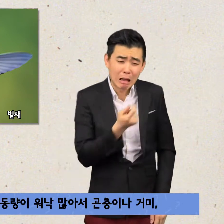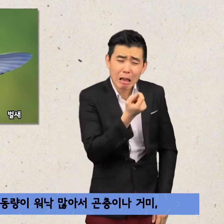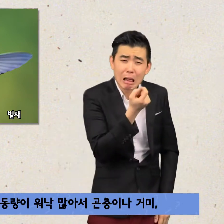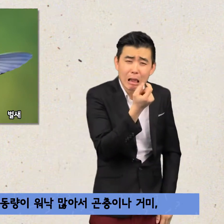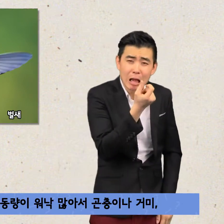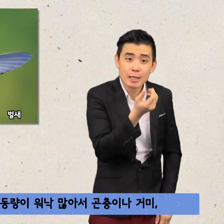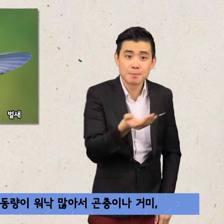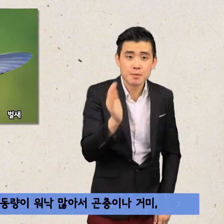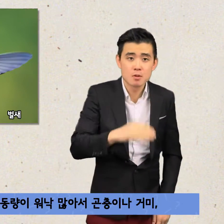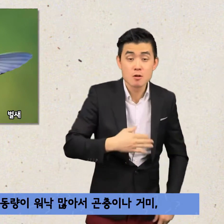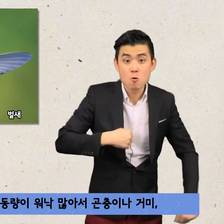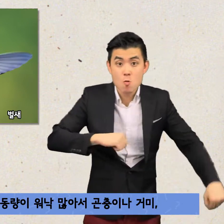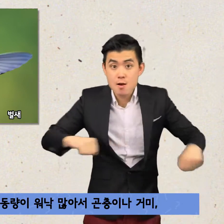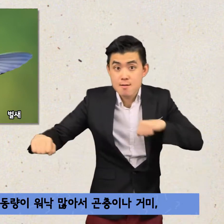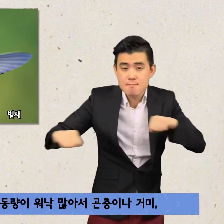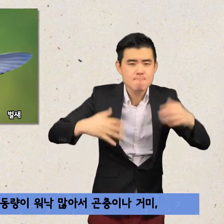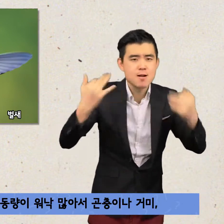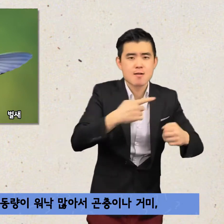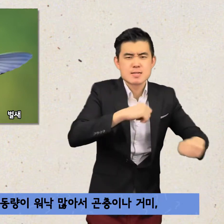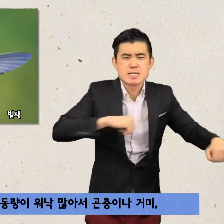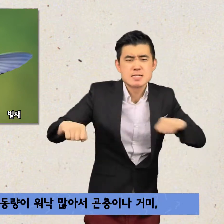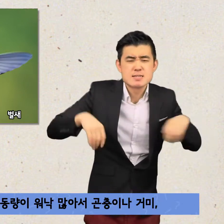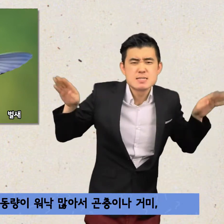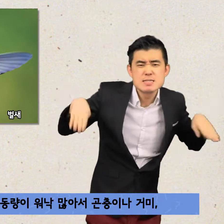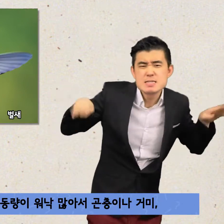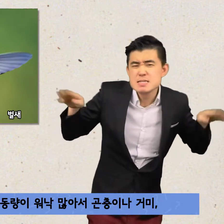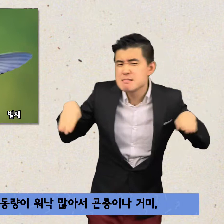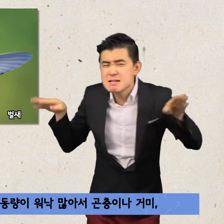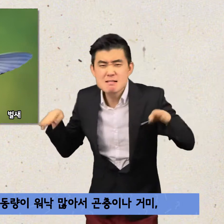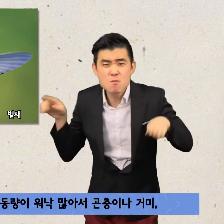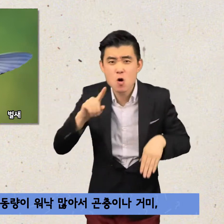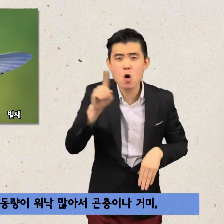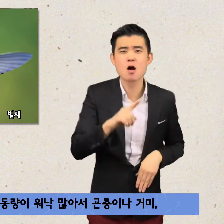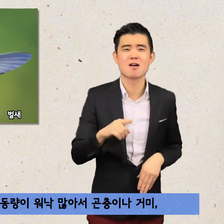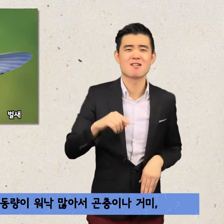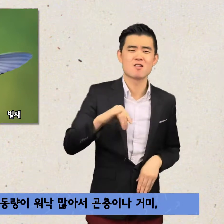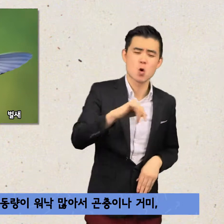벌새는 몸집은 작지만 활동량이 워낙 많아서